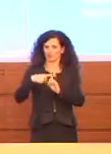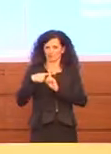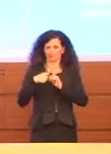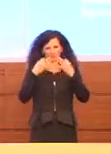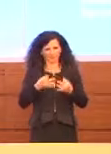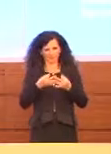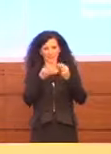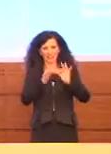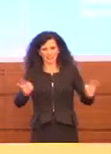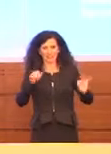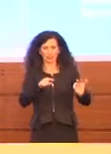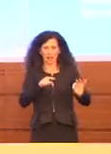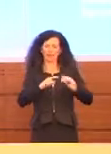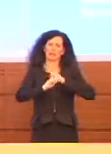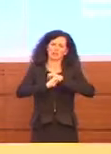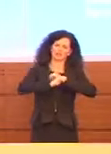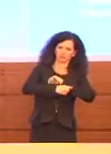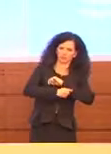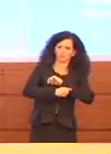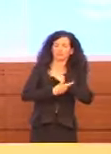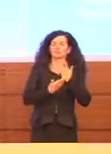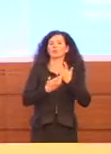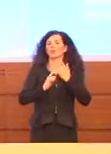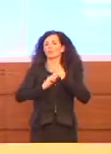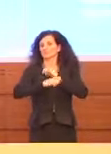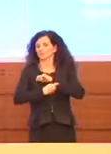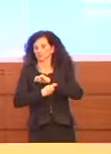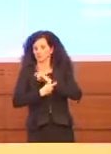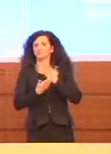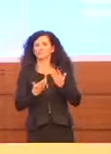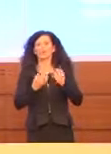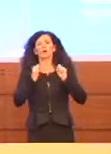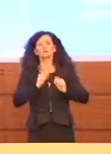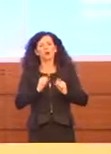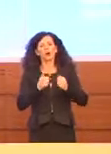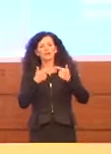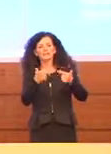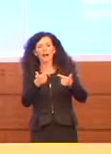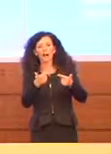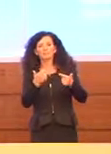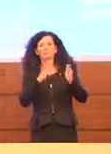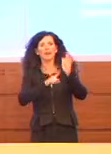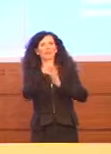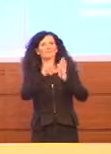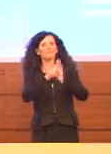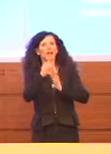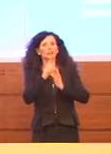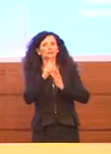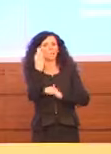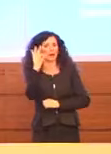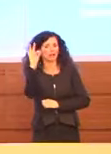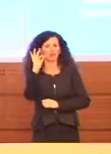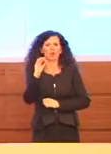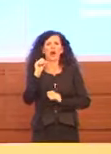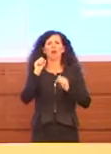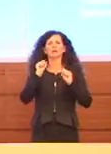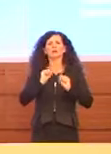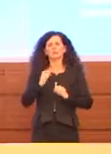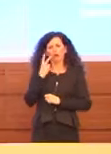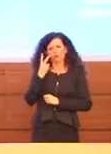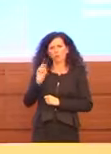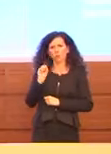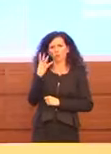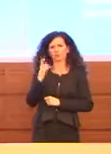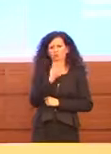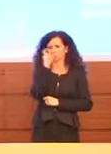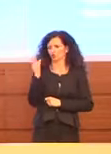o in senso contrario hanno causato degli effetti particolari quindi se guardiamo gli ultimi 15 giorni in cui abbiamo avuto